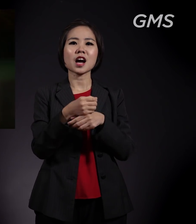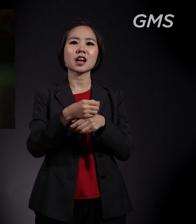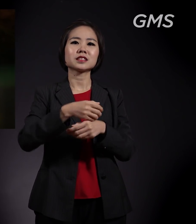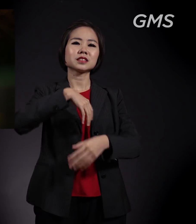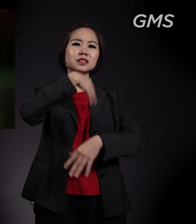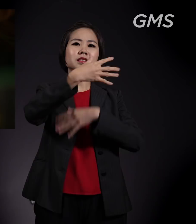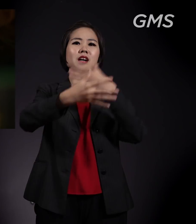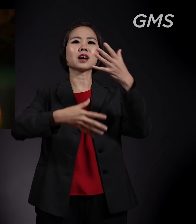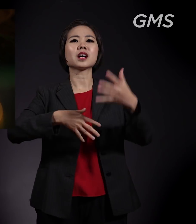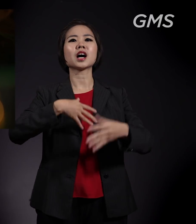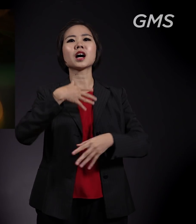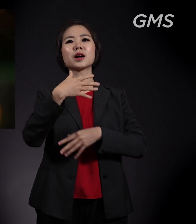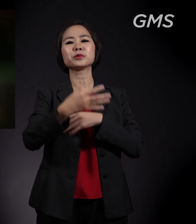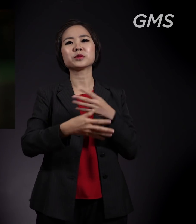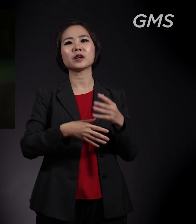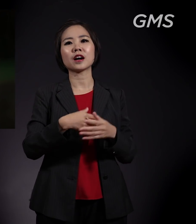ciptakan